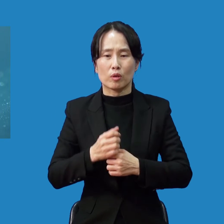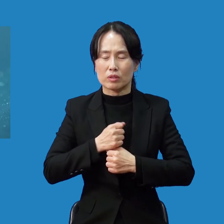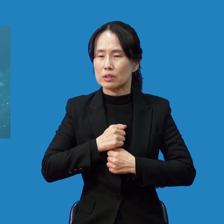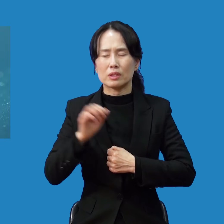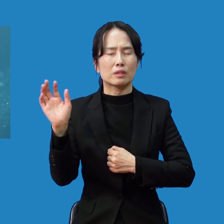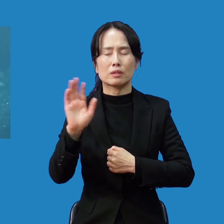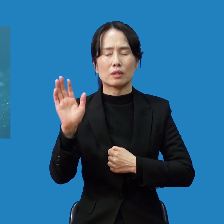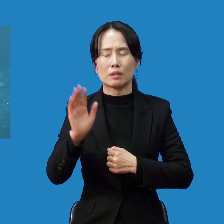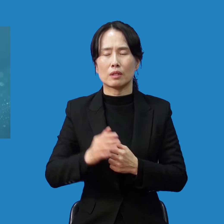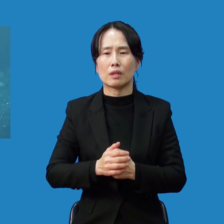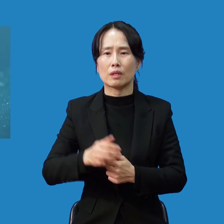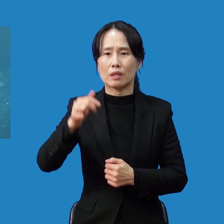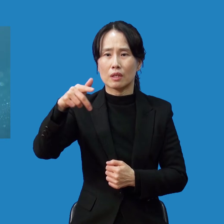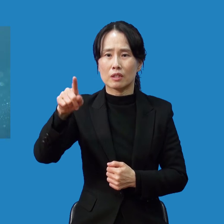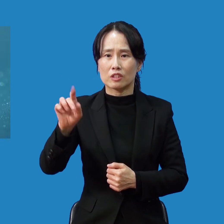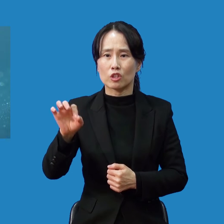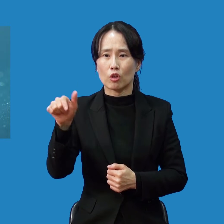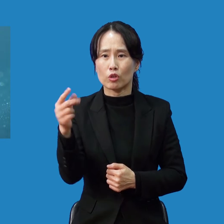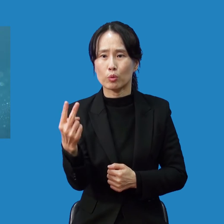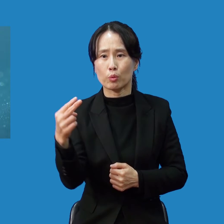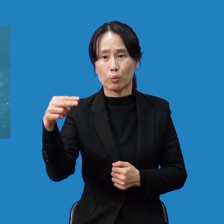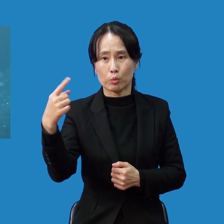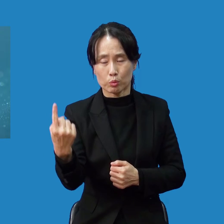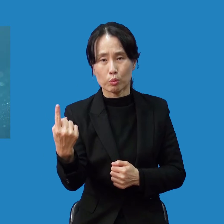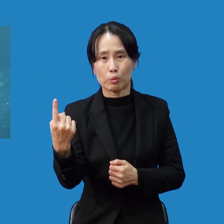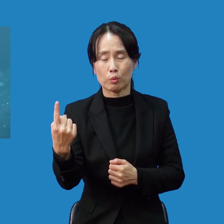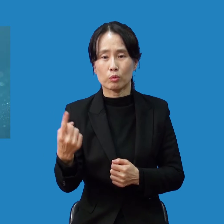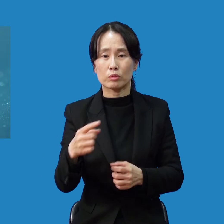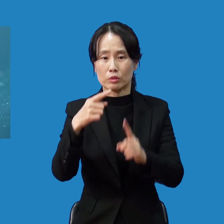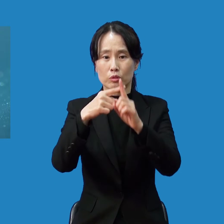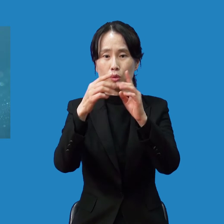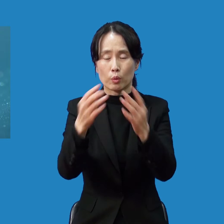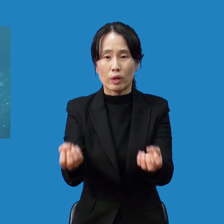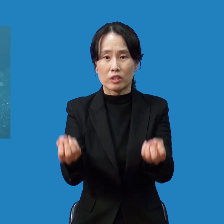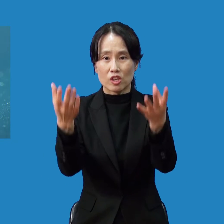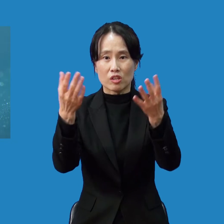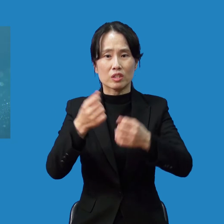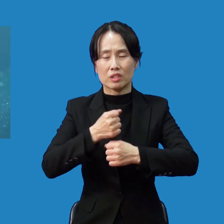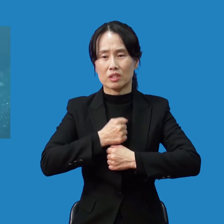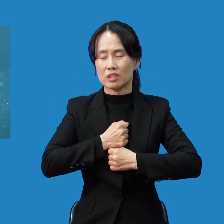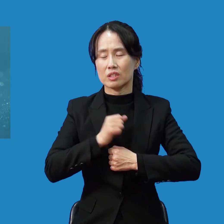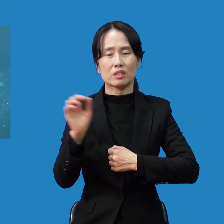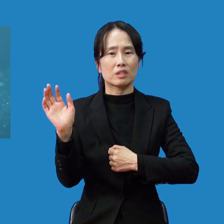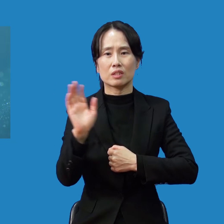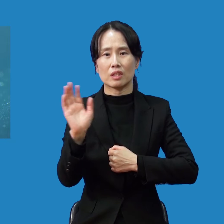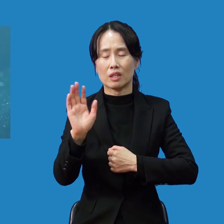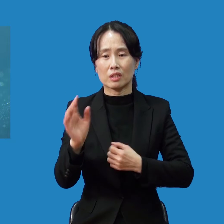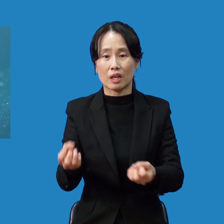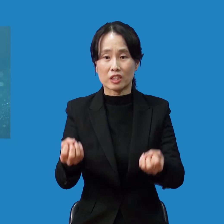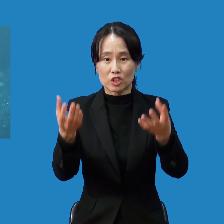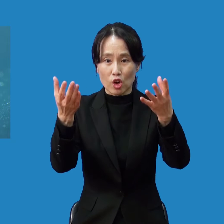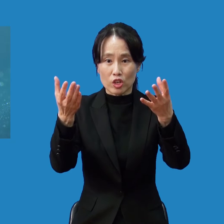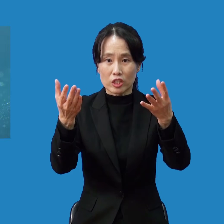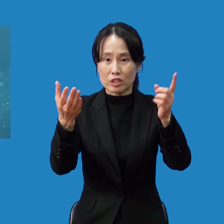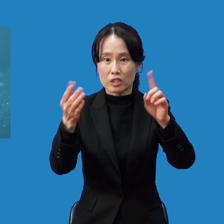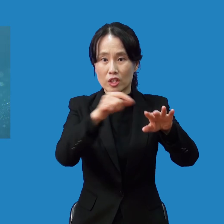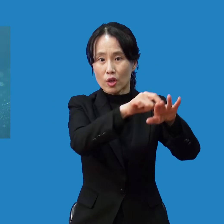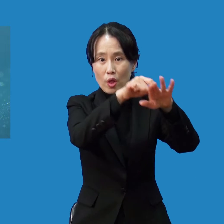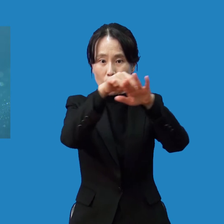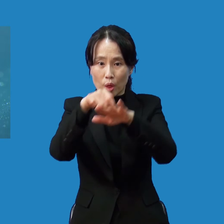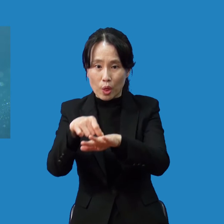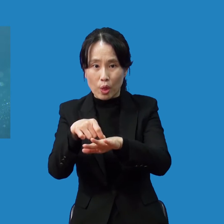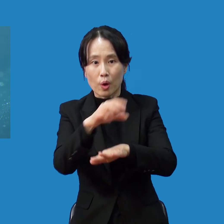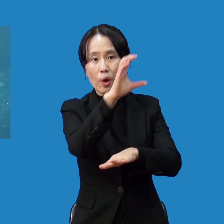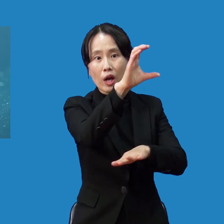존경하고 하는데 그 사람들은 교회의 이 절기를 지키지 않았습니다. 그 절기들은 다 가톨릭에서 온 것이기